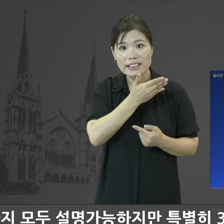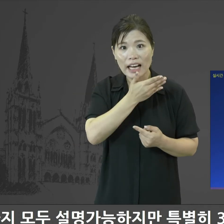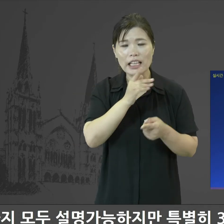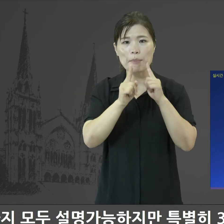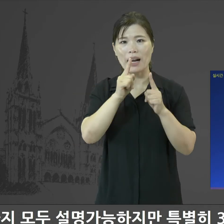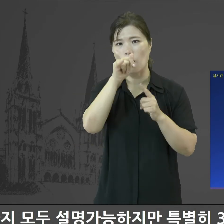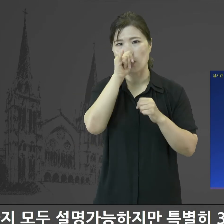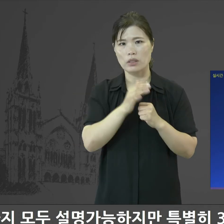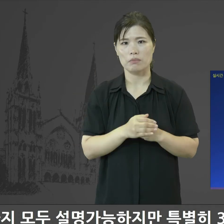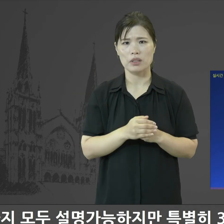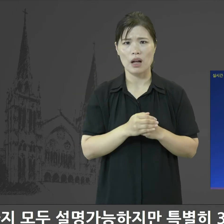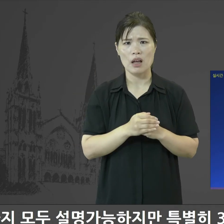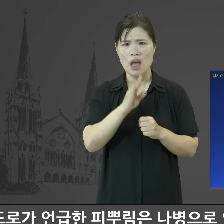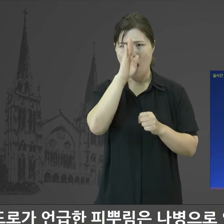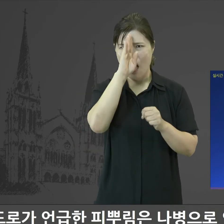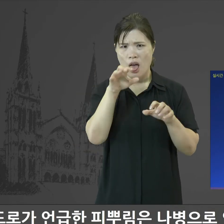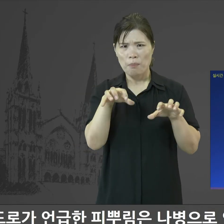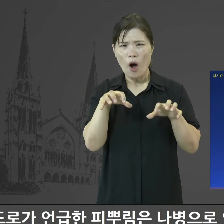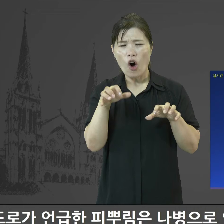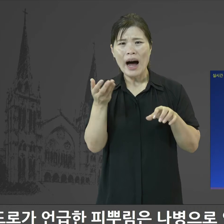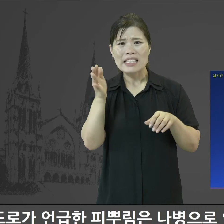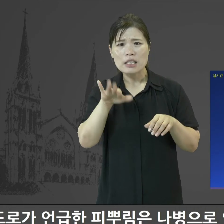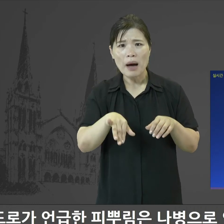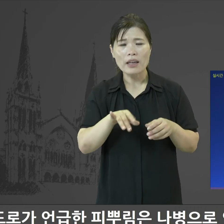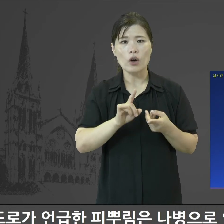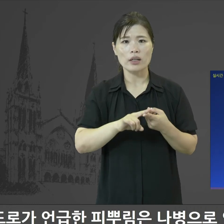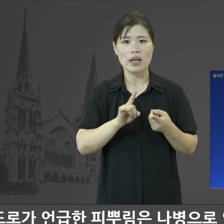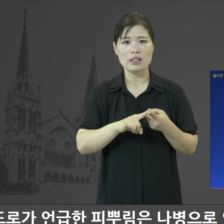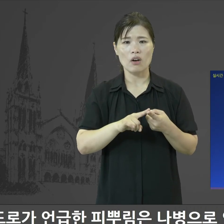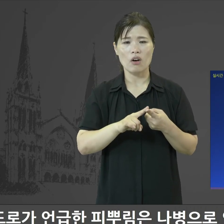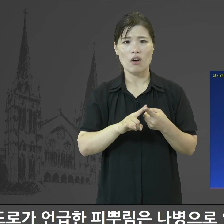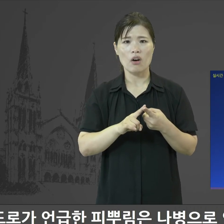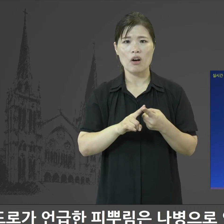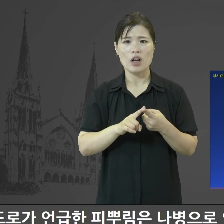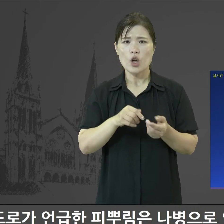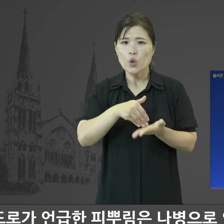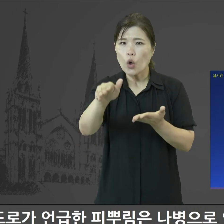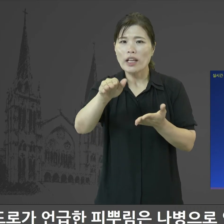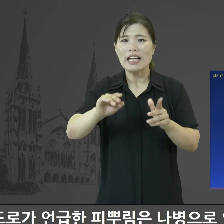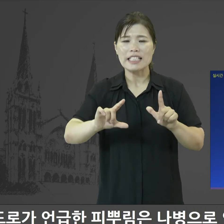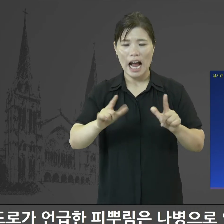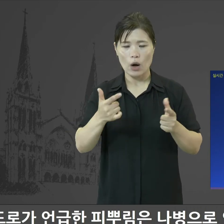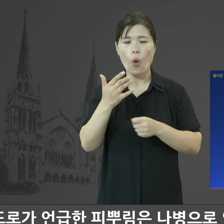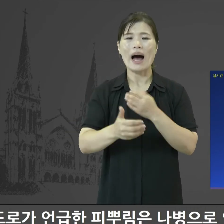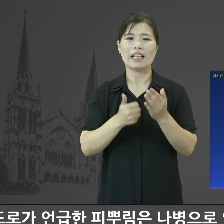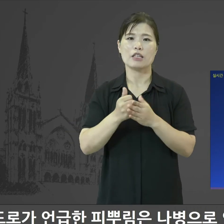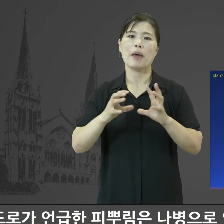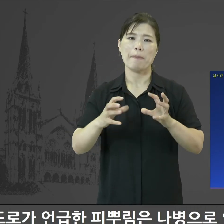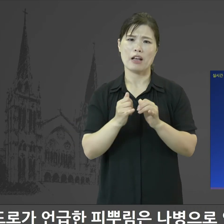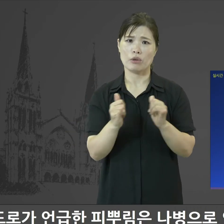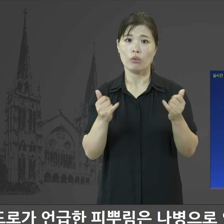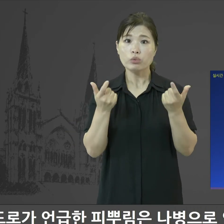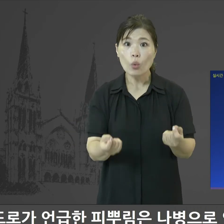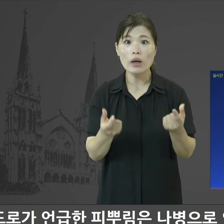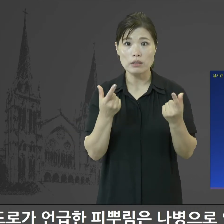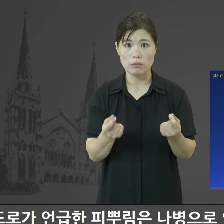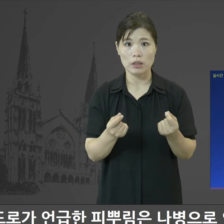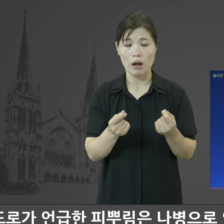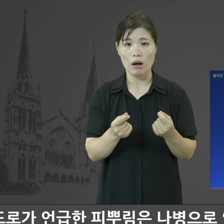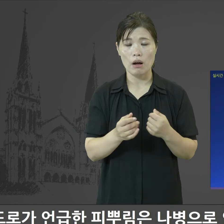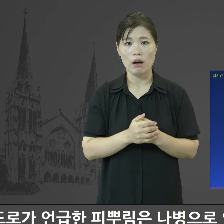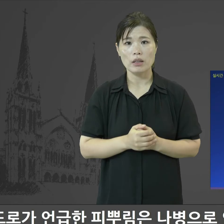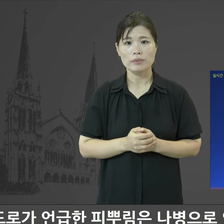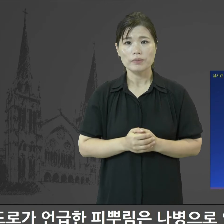사실은 나병에 걸렸더라도 하나님의 총회에서 쫓겨나는 것이 아니라 여전히 하나님의 백성이었습니다. 죄의